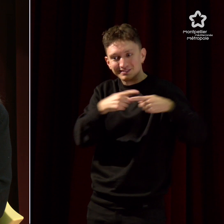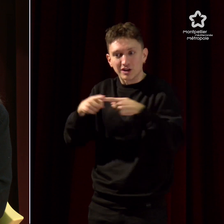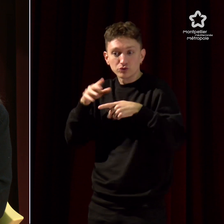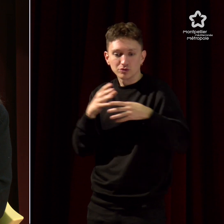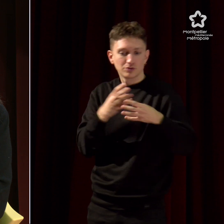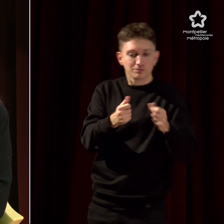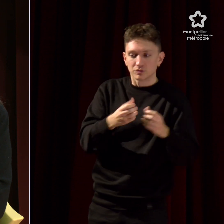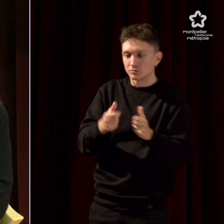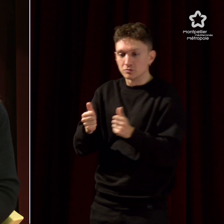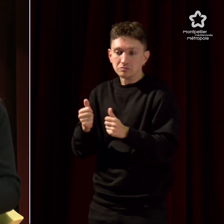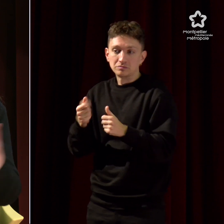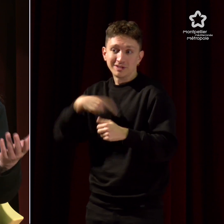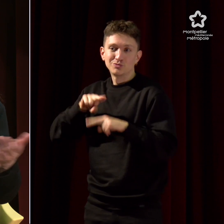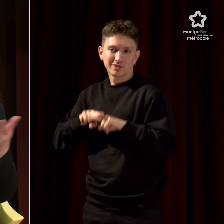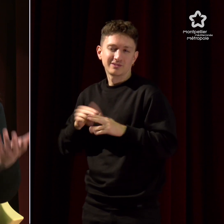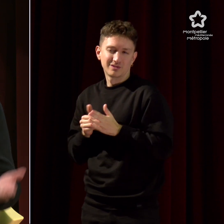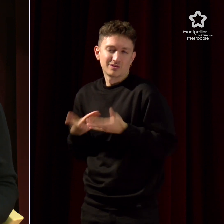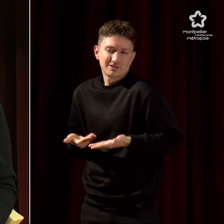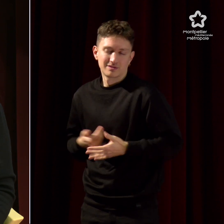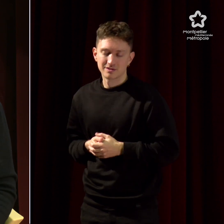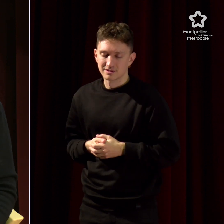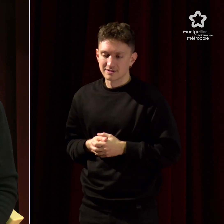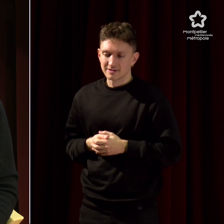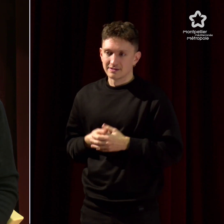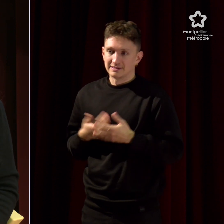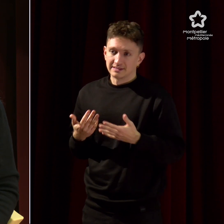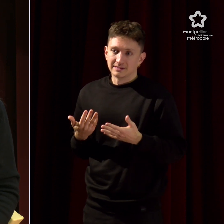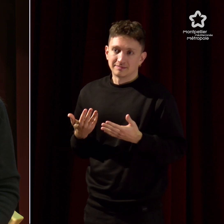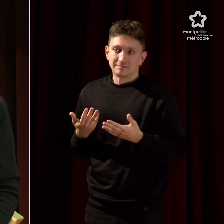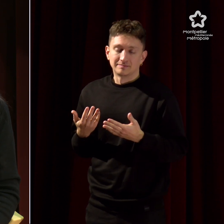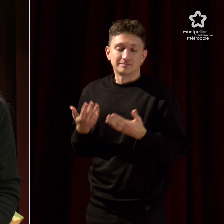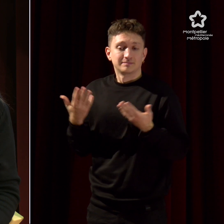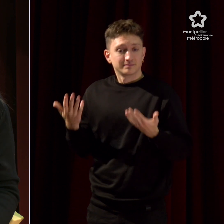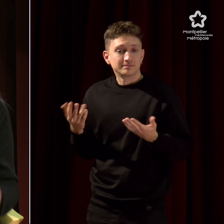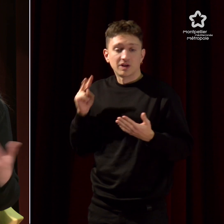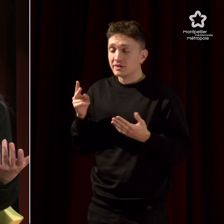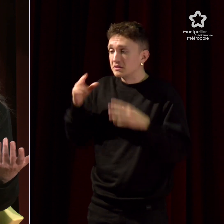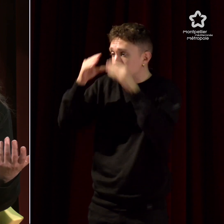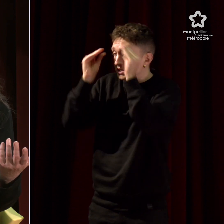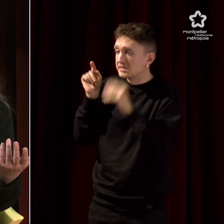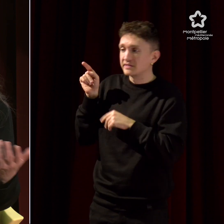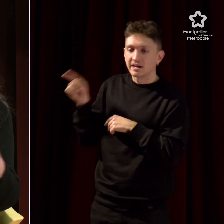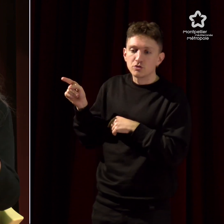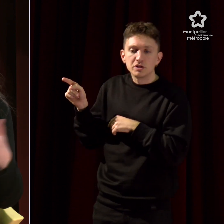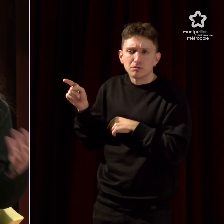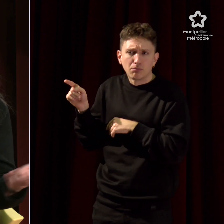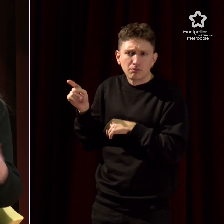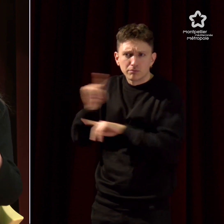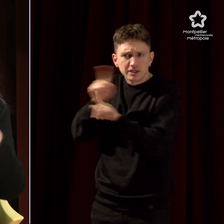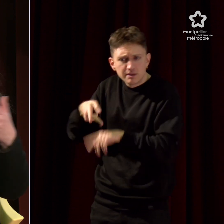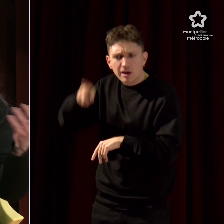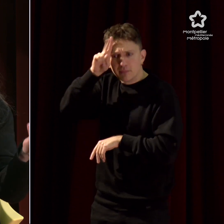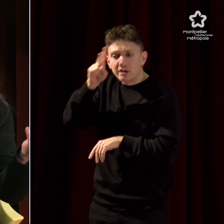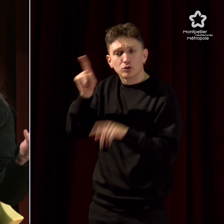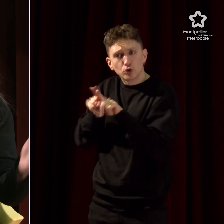génétique que Néandertal, parce que tout ce que montrent les préhistoriens à l'heure actuelle, c'est que Néandertal, il était visiblement pas bête, il enterrait